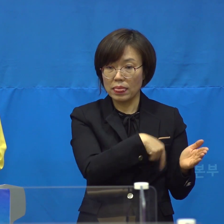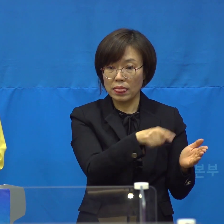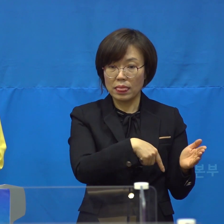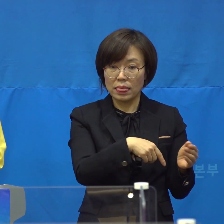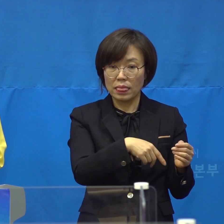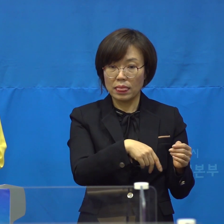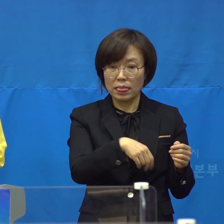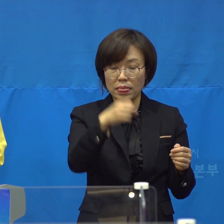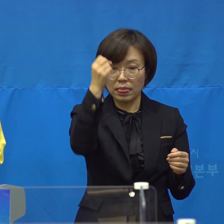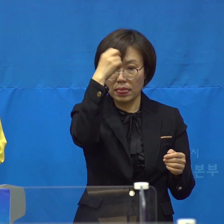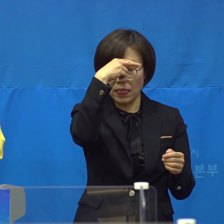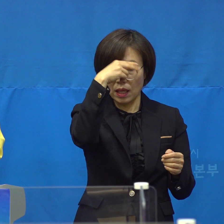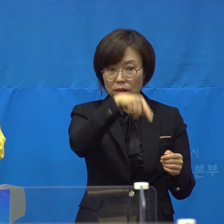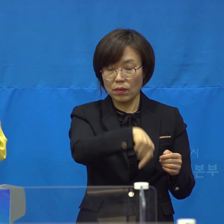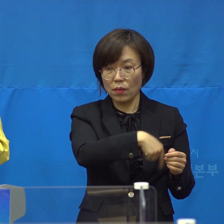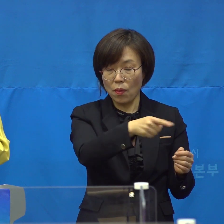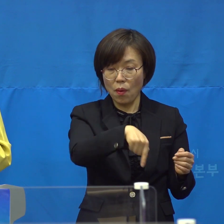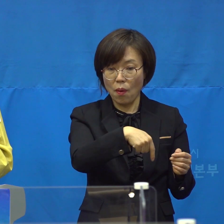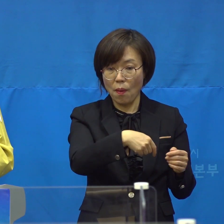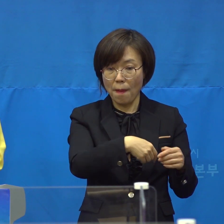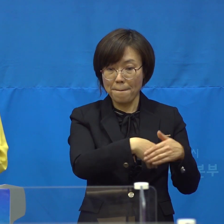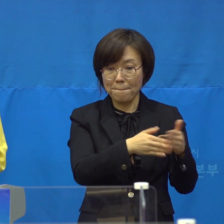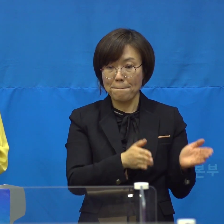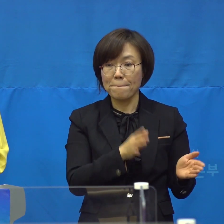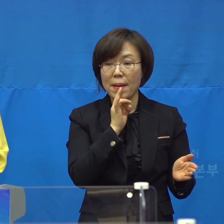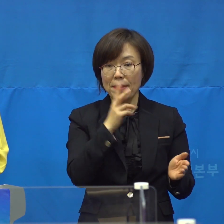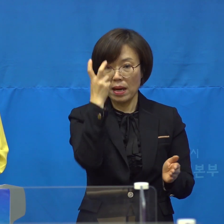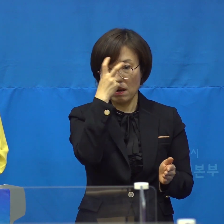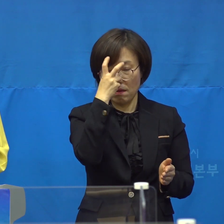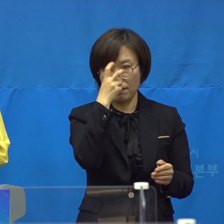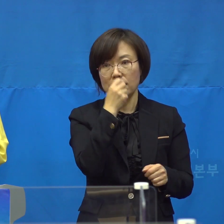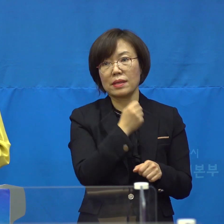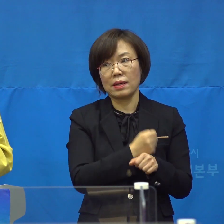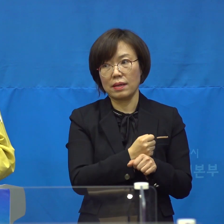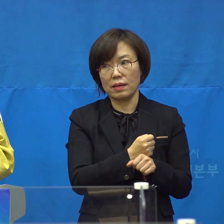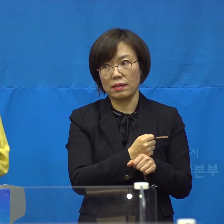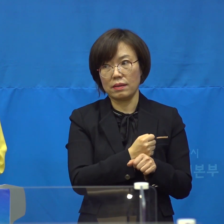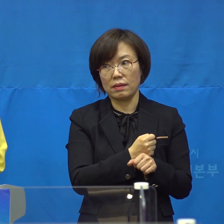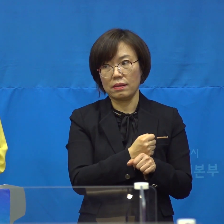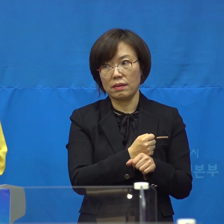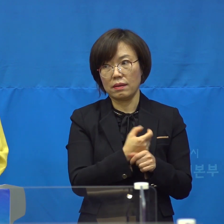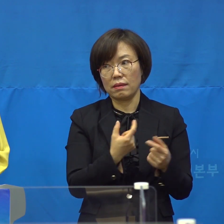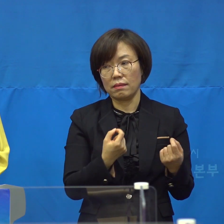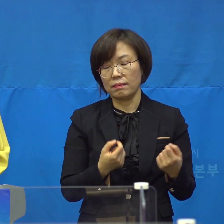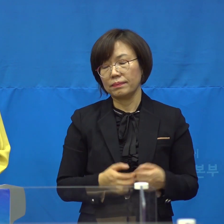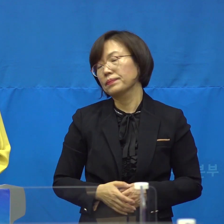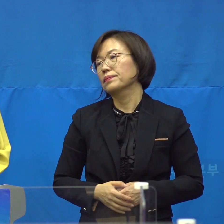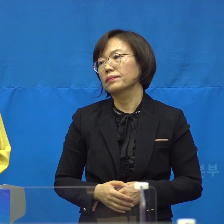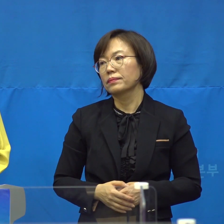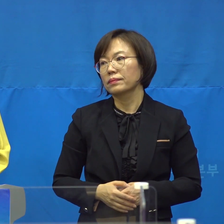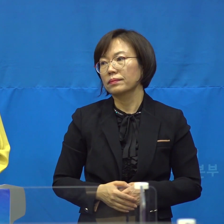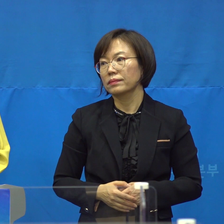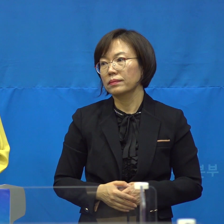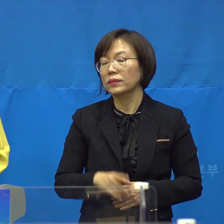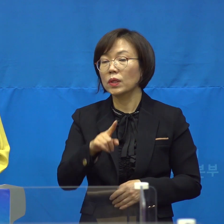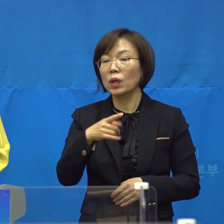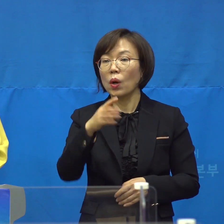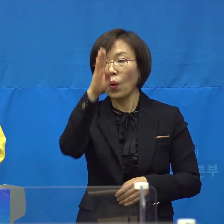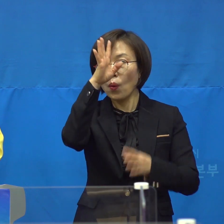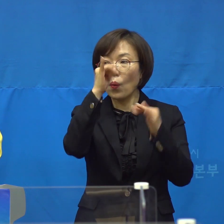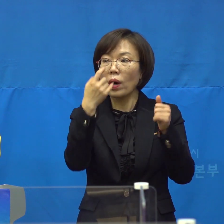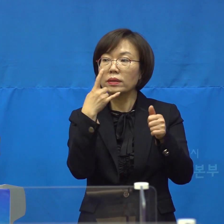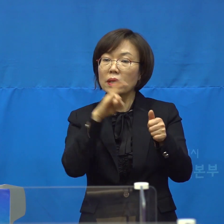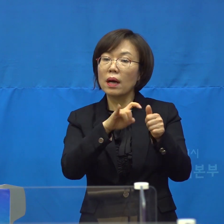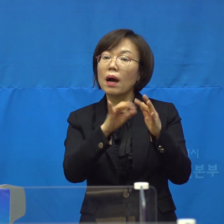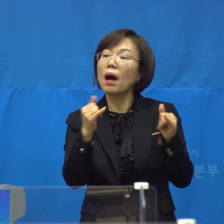같은 반 2학년 뭐 몇 반한테 그 반만 검사를 하는 걸로 지금 가닥을 잡은 것 같아요. 예. 그게 지금 몇 번 환자입니까?